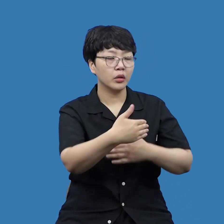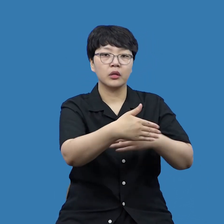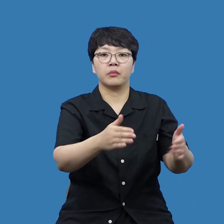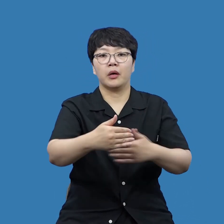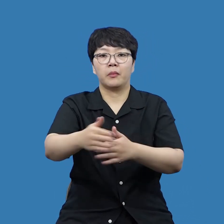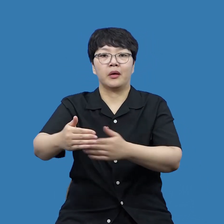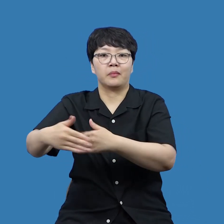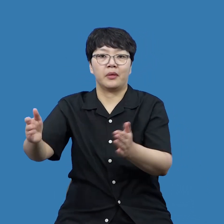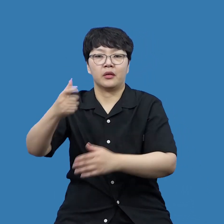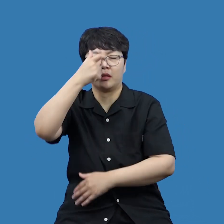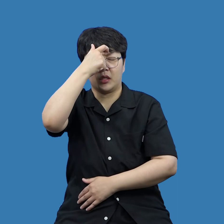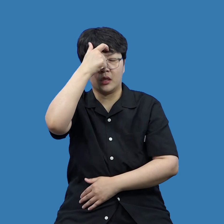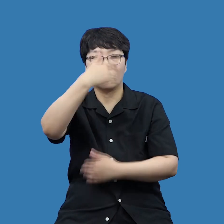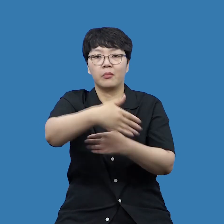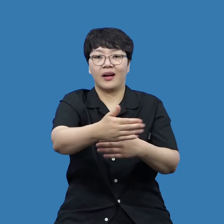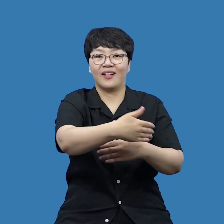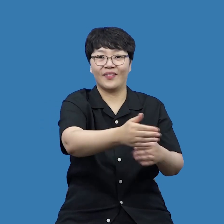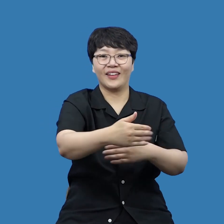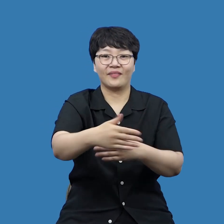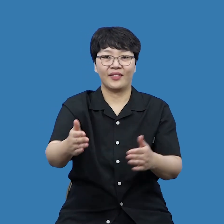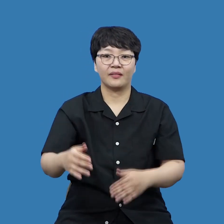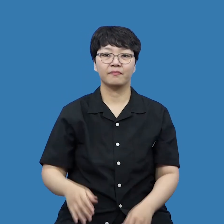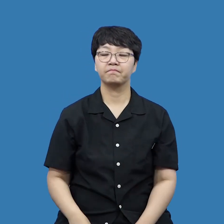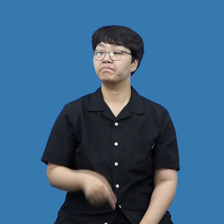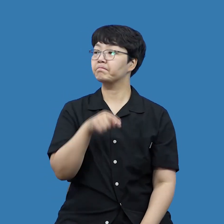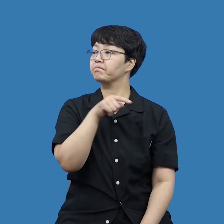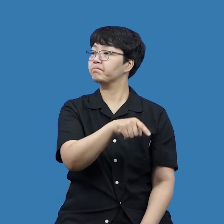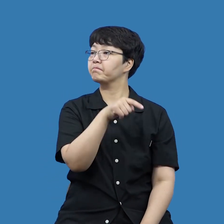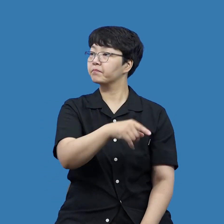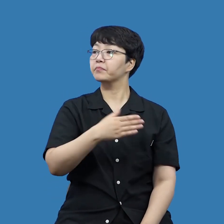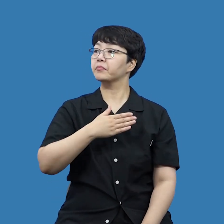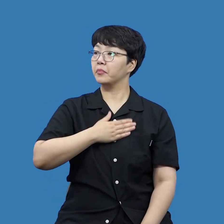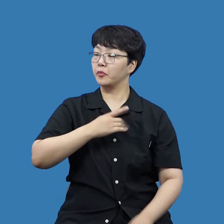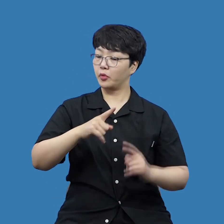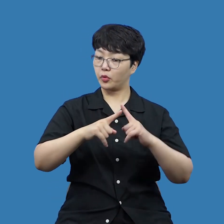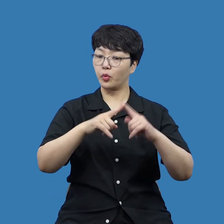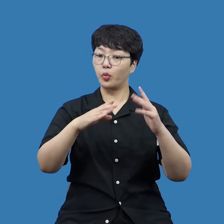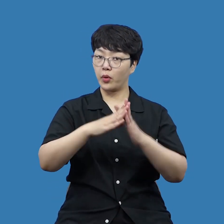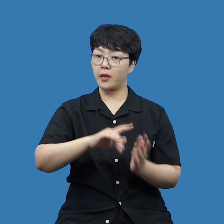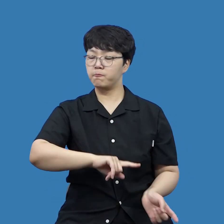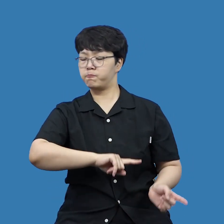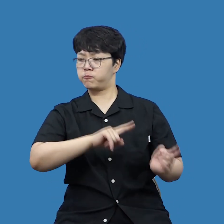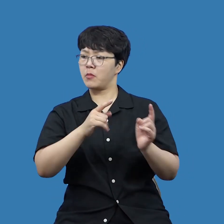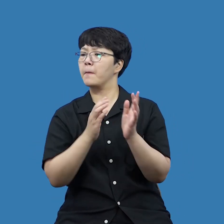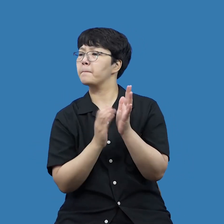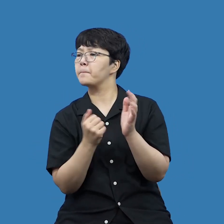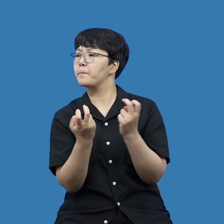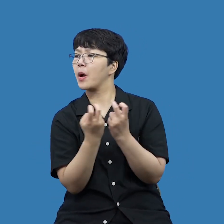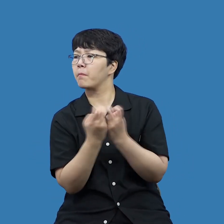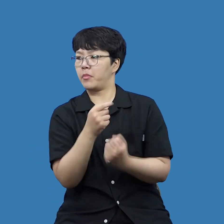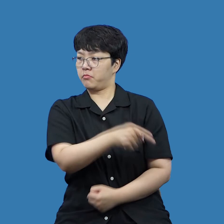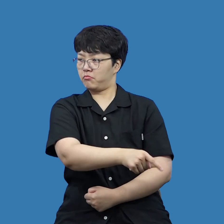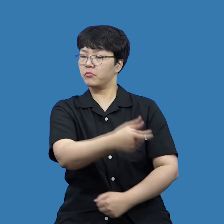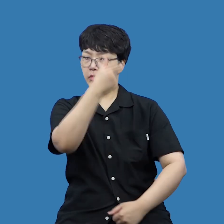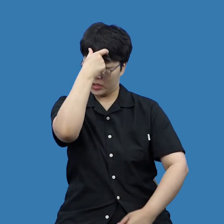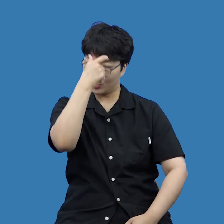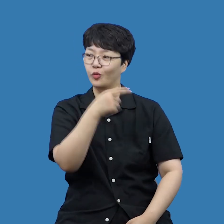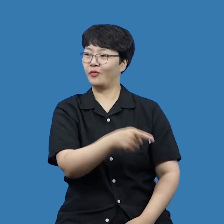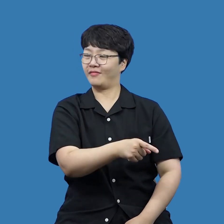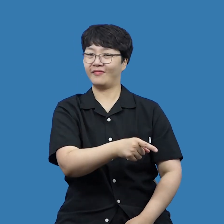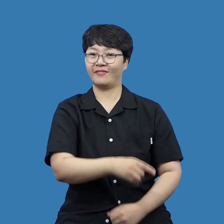사람들이 기도하는 모습들이 있었습니다. 이게 바로 내 목회의 비밀이라고. 이 기도하는 사람들이 우리